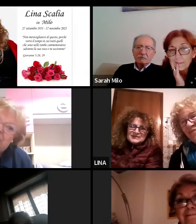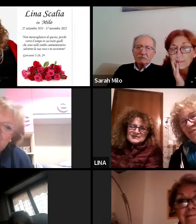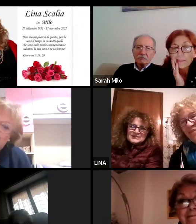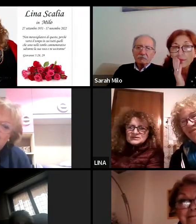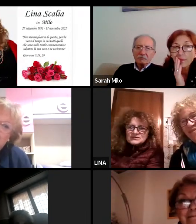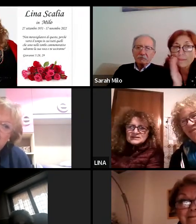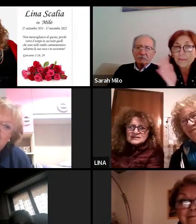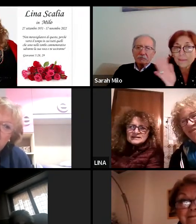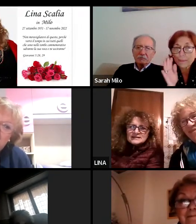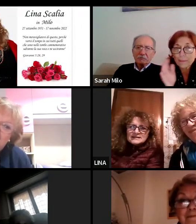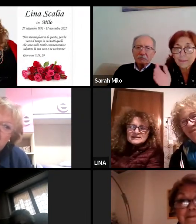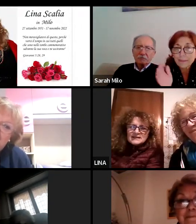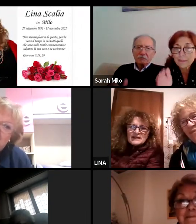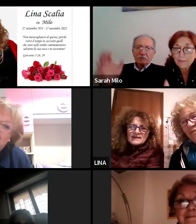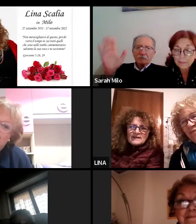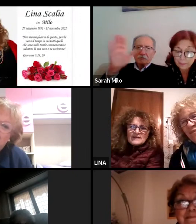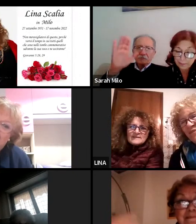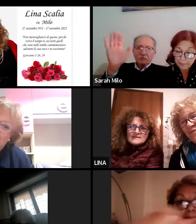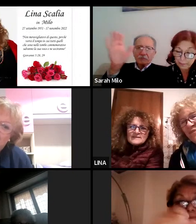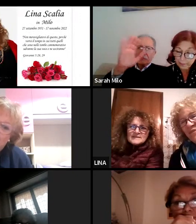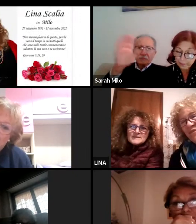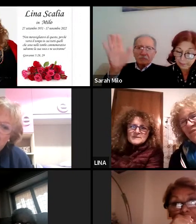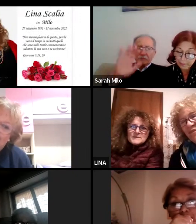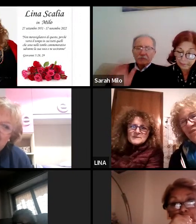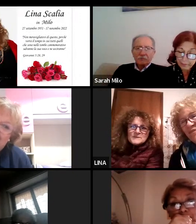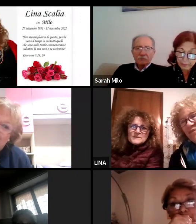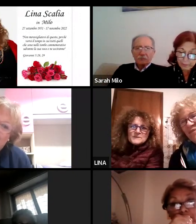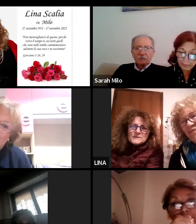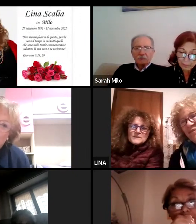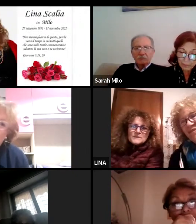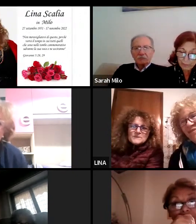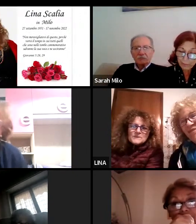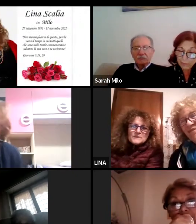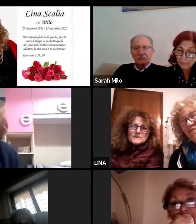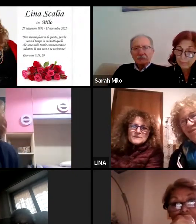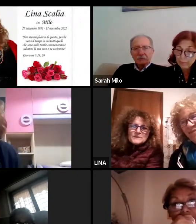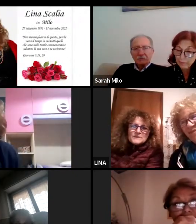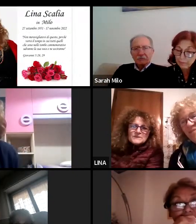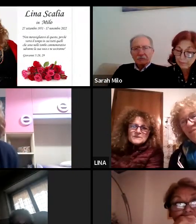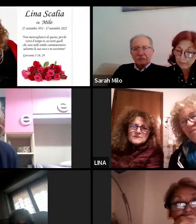Tommaso ti fa piacere vedervi che è tua moglie